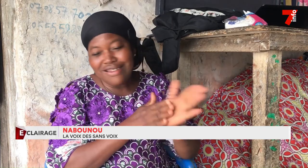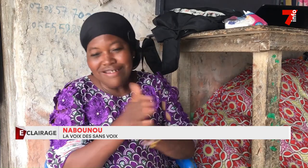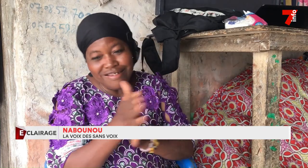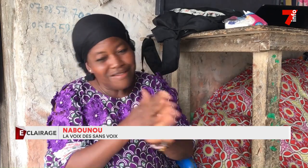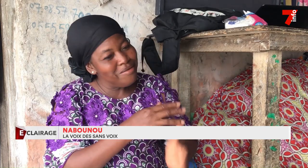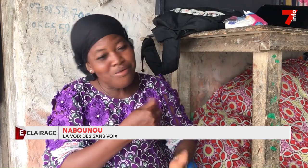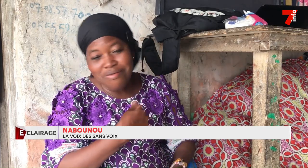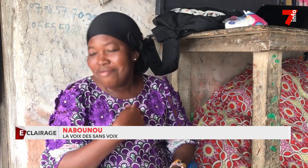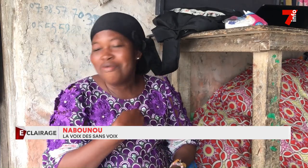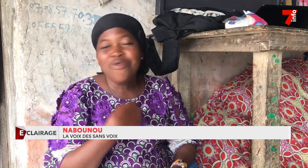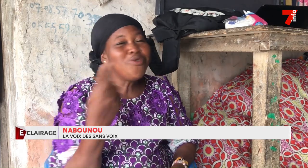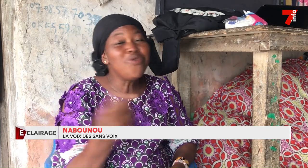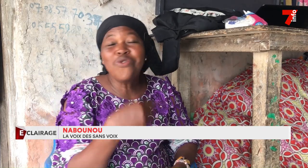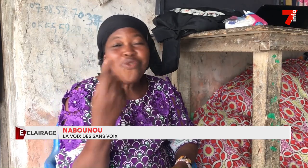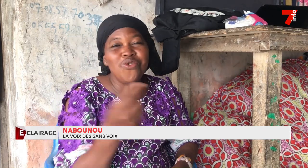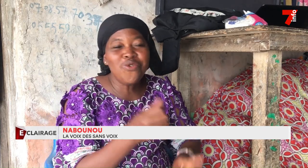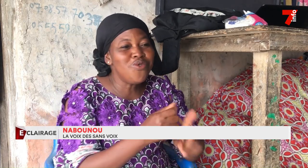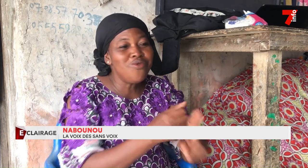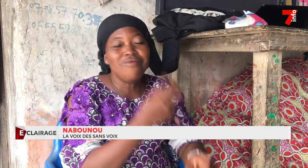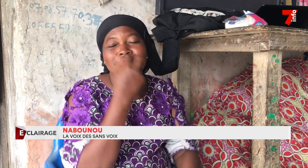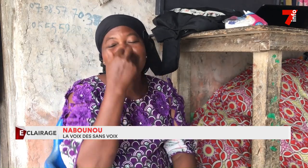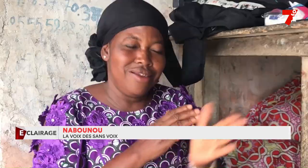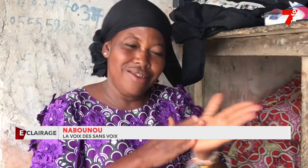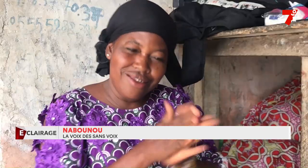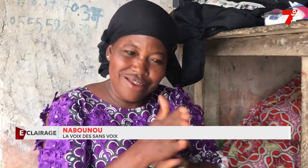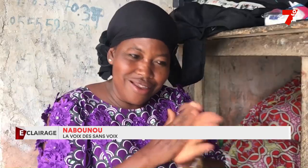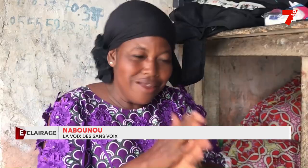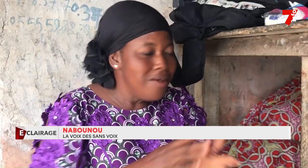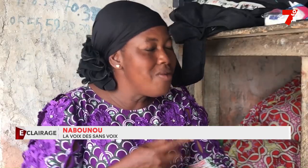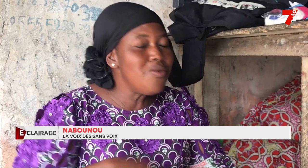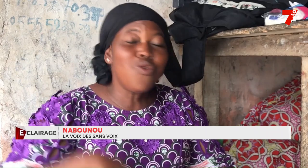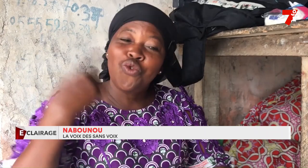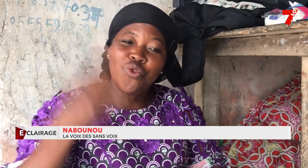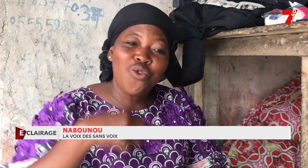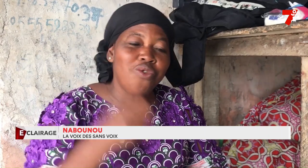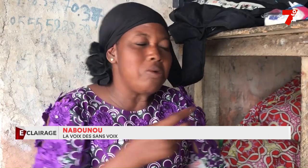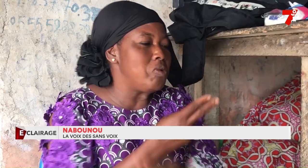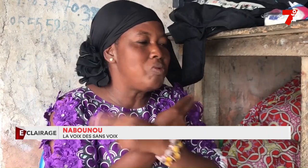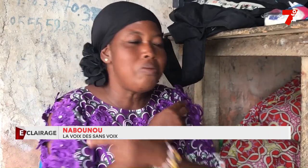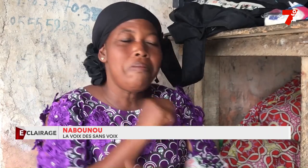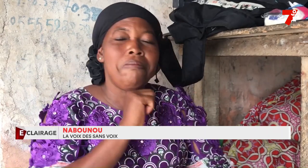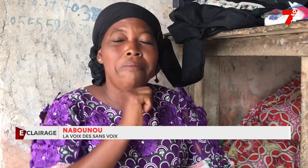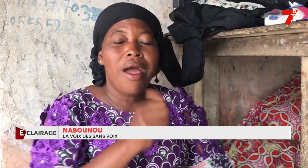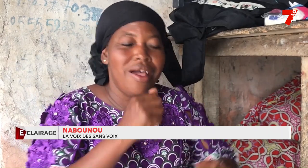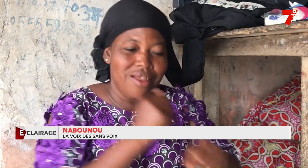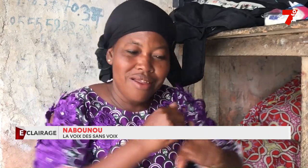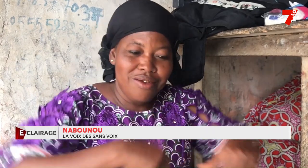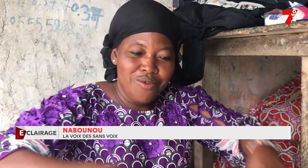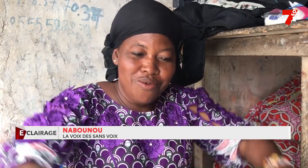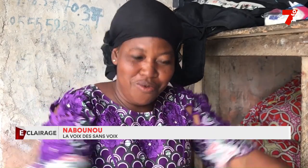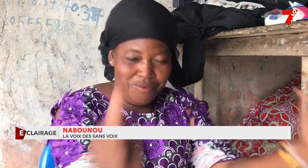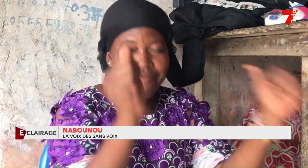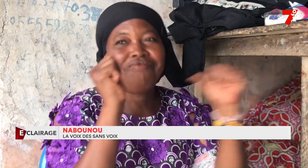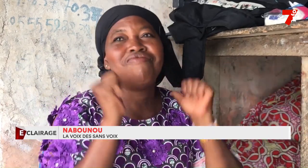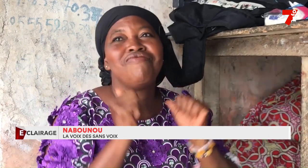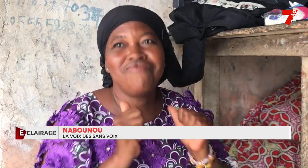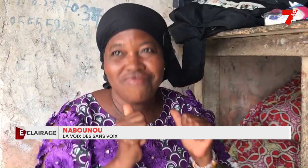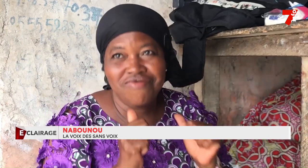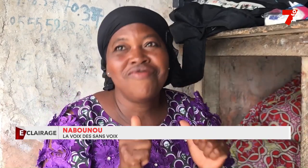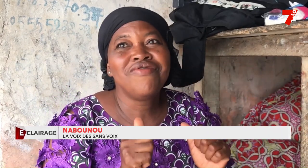En tout cas, mon papa a tout fait, tout fait pour moi. Il m'aimait vraiment. J'aime vraiment vendre, j'aime vraiment le commerce, donc je n'aime pas me reposer.